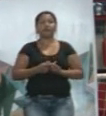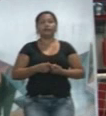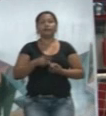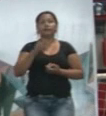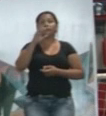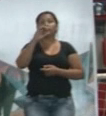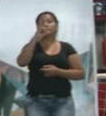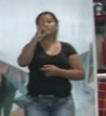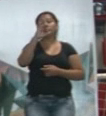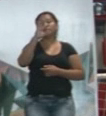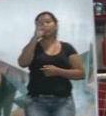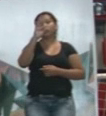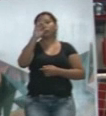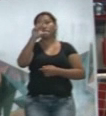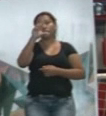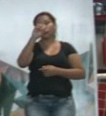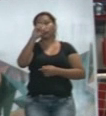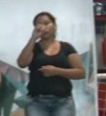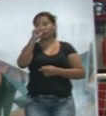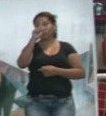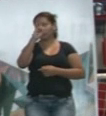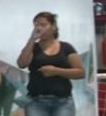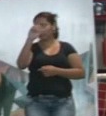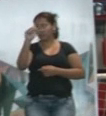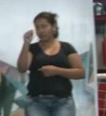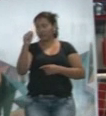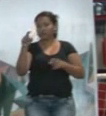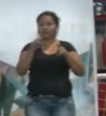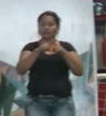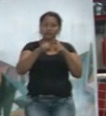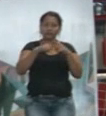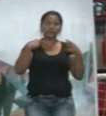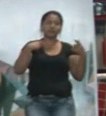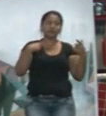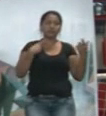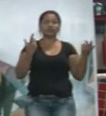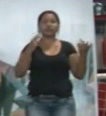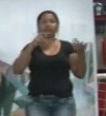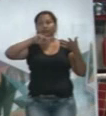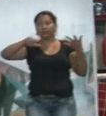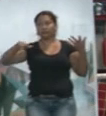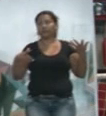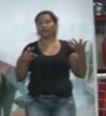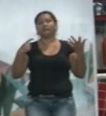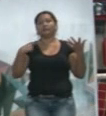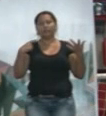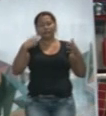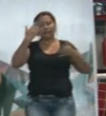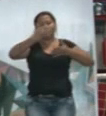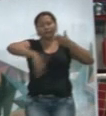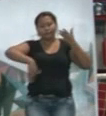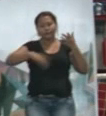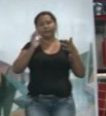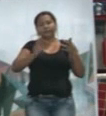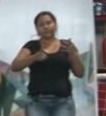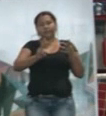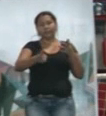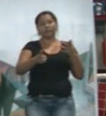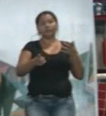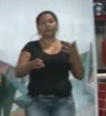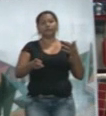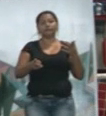Citologia, aí o funcionamento celular, organela, mitocôndria, aquela história toda, complexo de Golgi, aquilo cai muito. Outra coisa que cai,